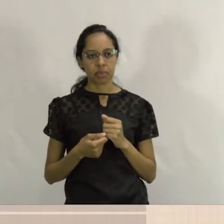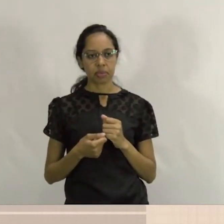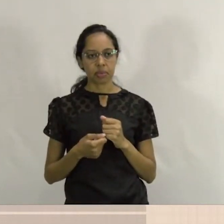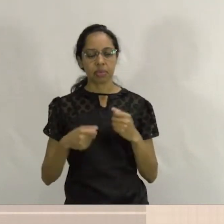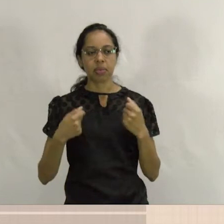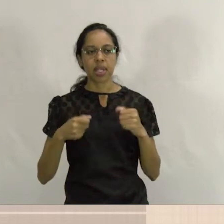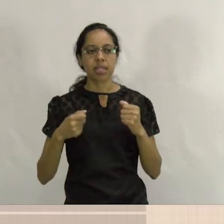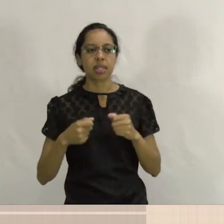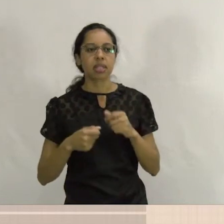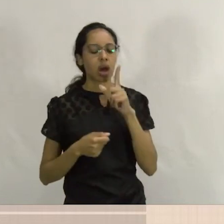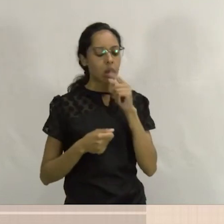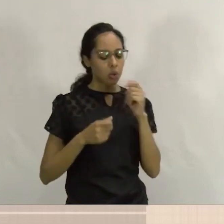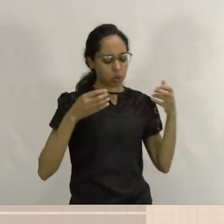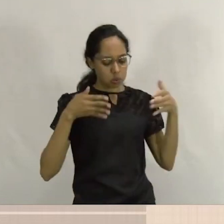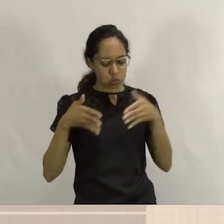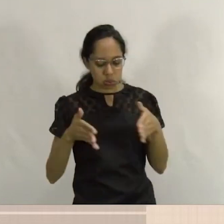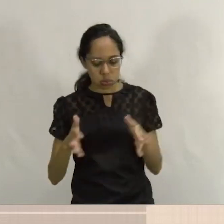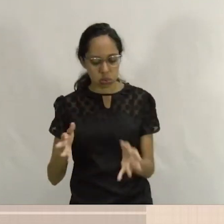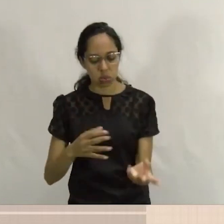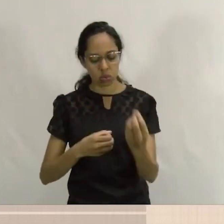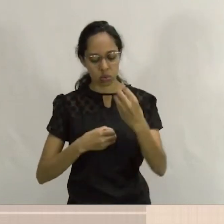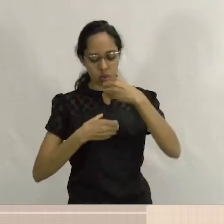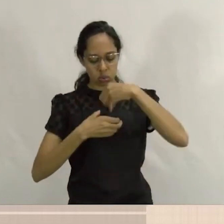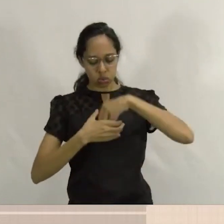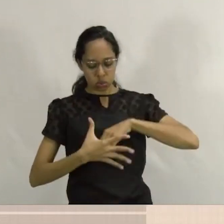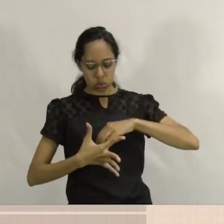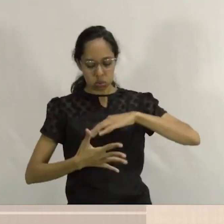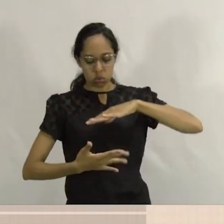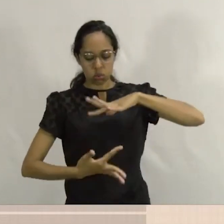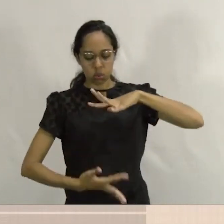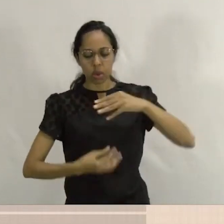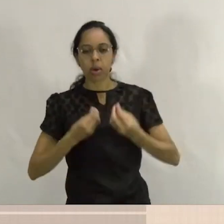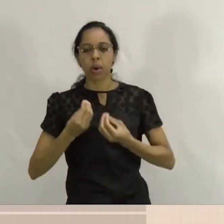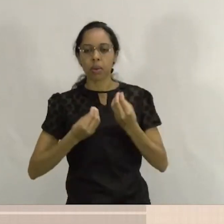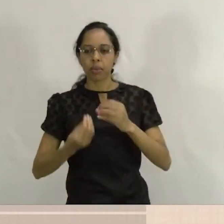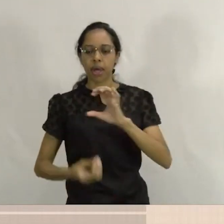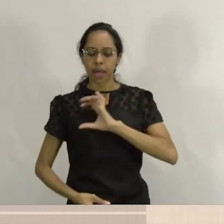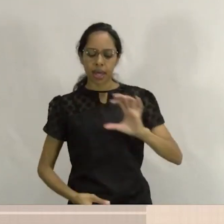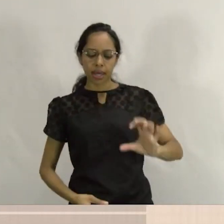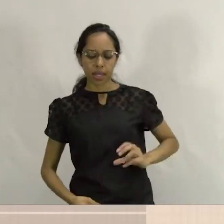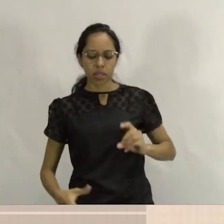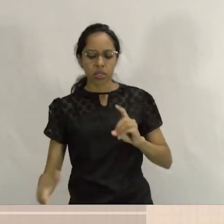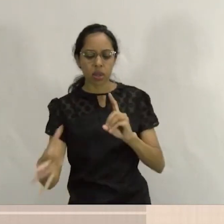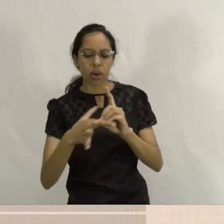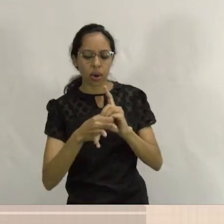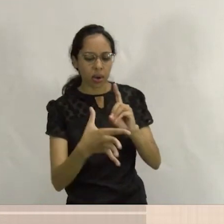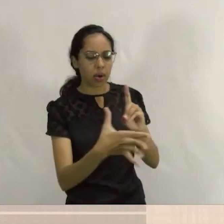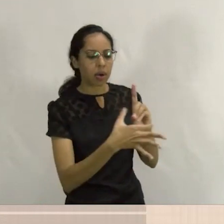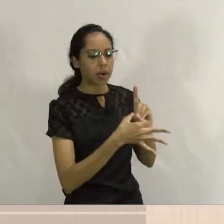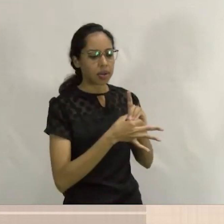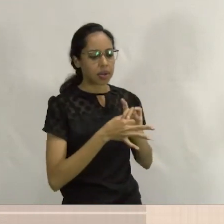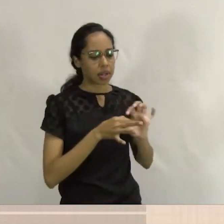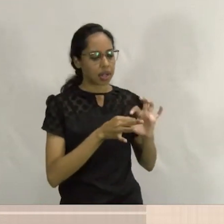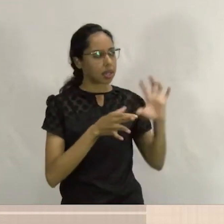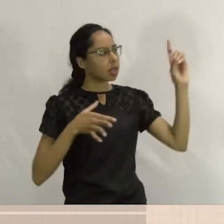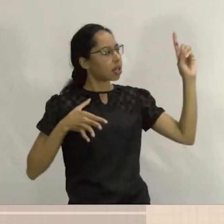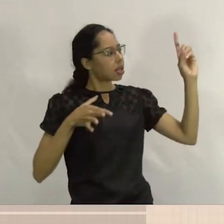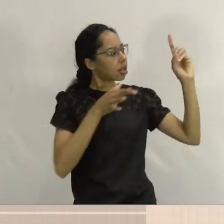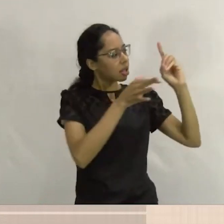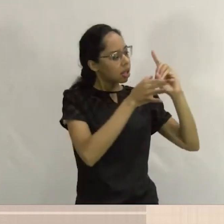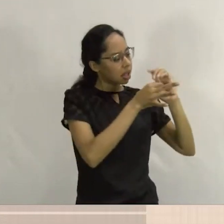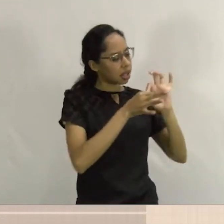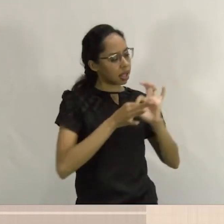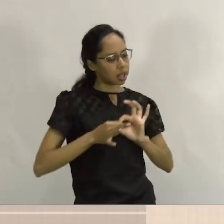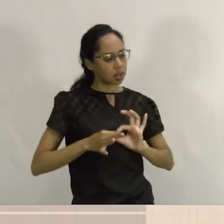graça, através de Cristo como conector, que supre o nosso espírito, precisa